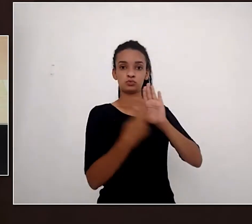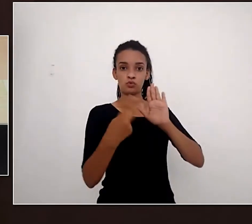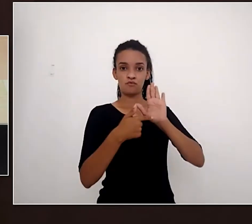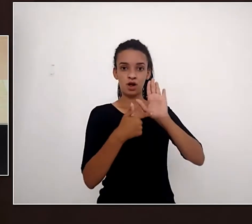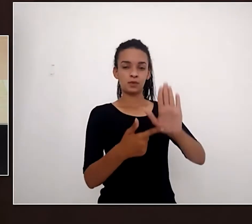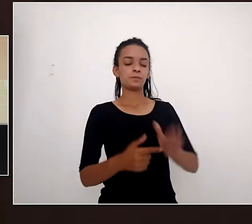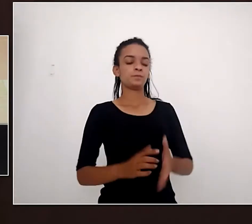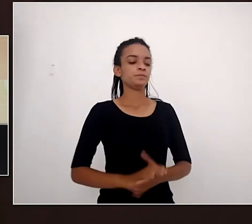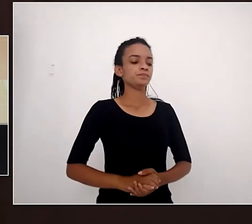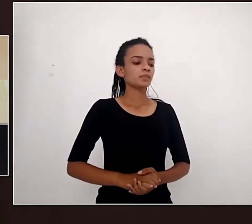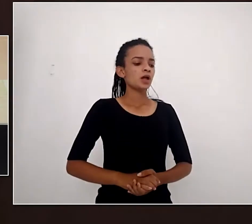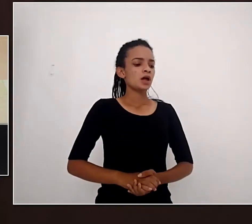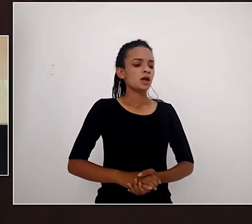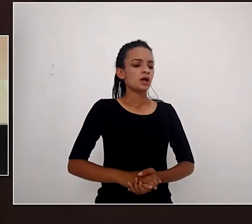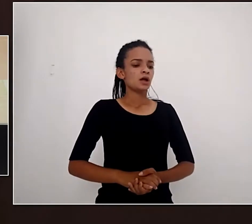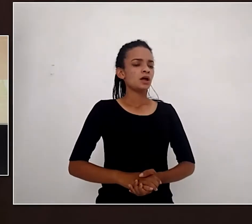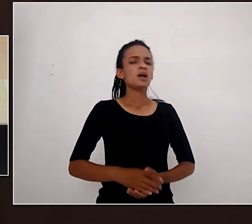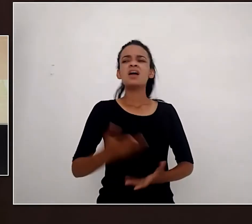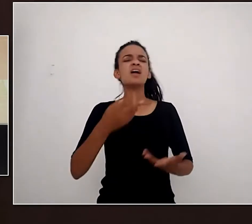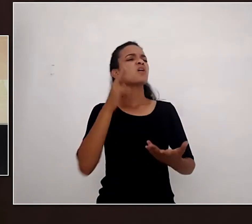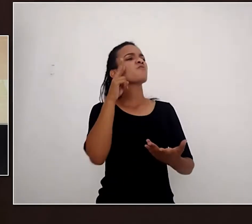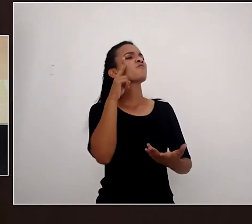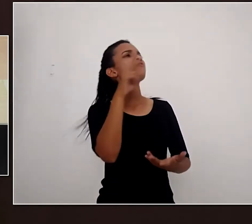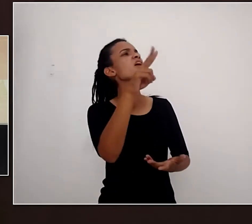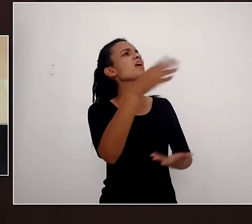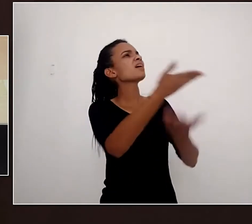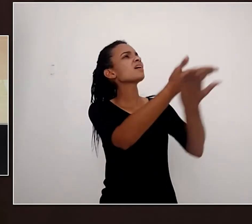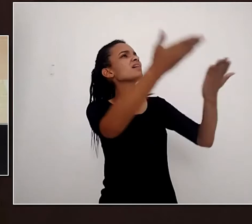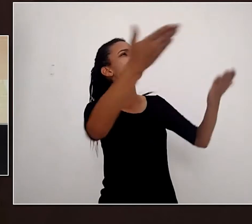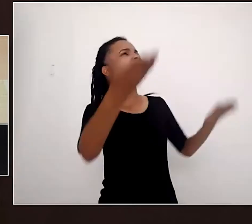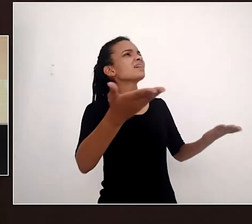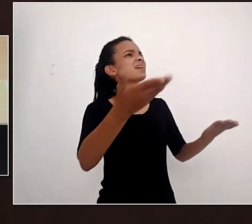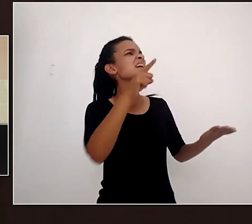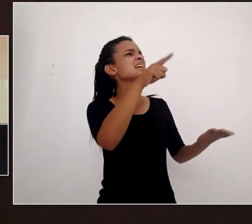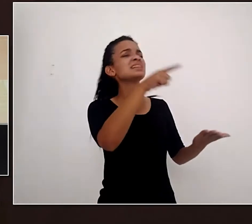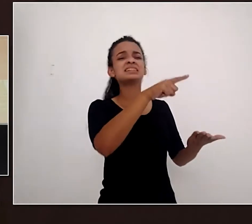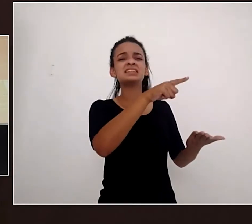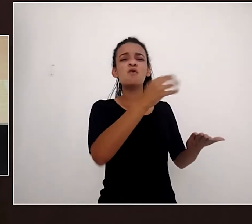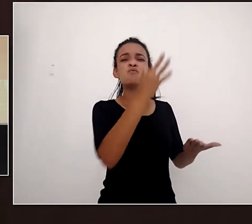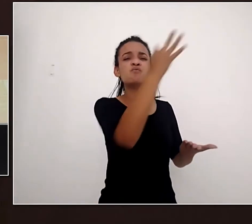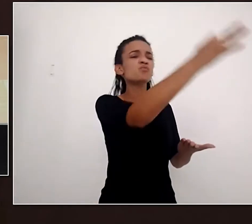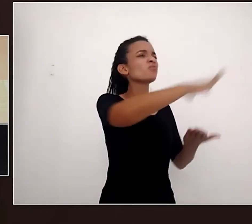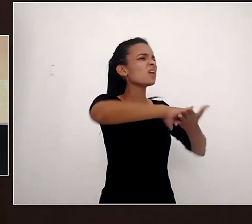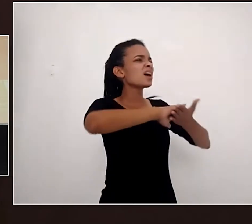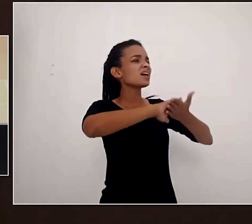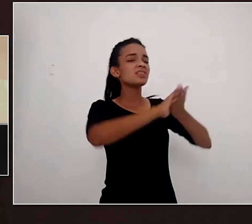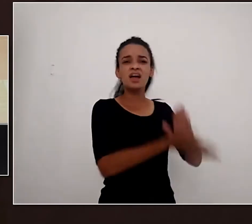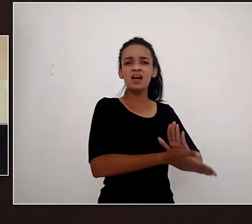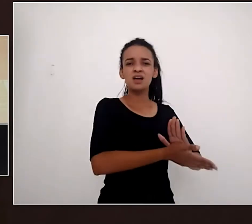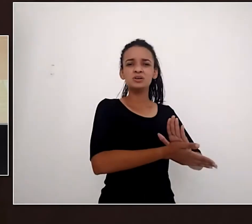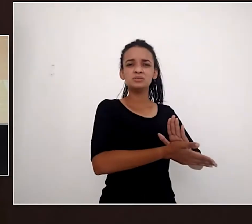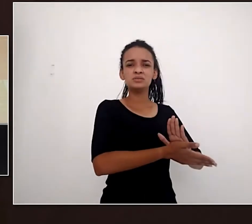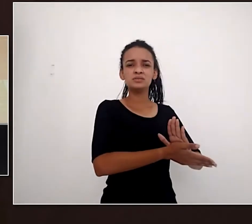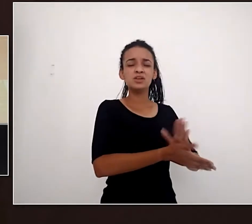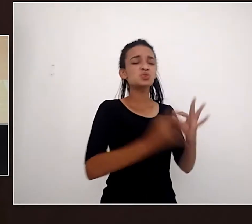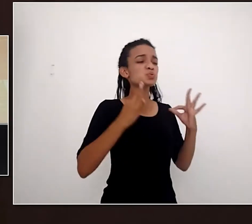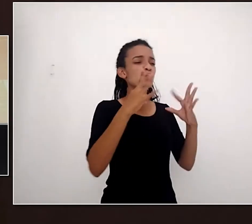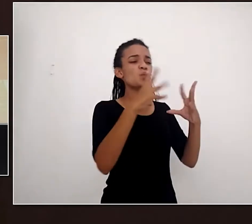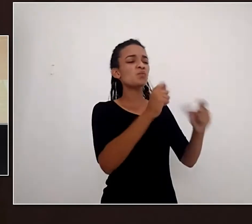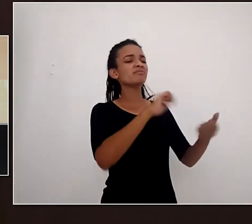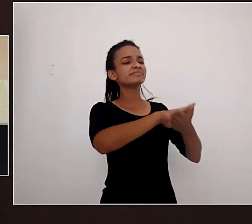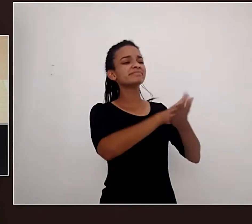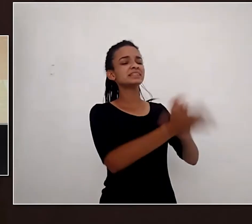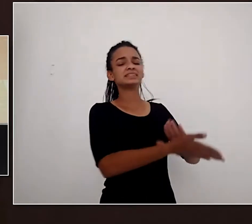não vedes tudo isso, em verdade vos digo que não ficará aqui pedra sobre pedra que não seja derrubada.